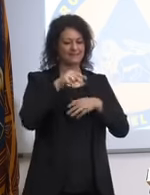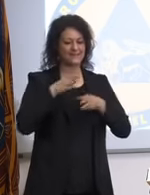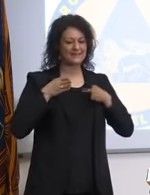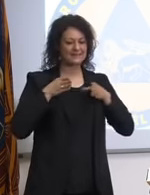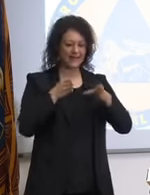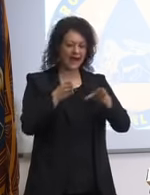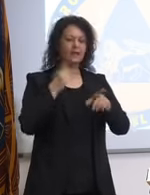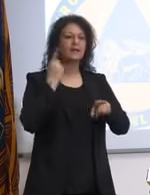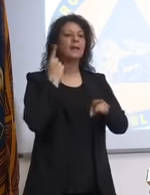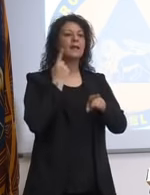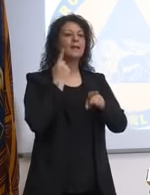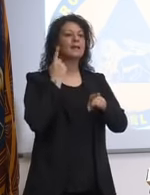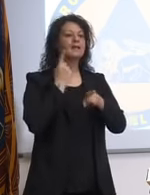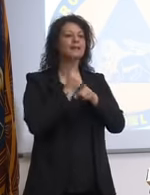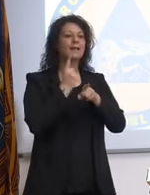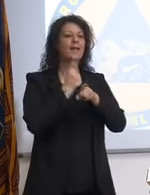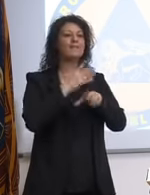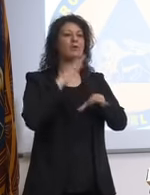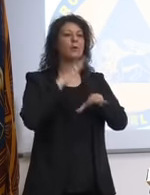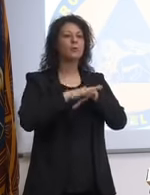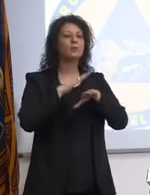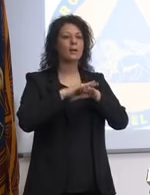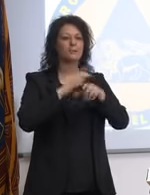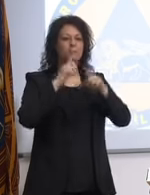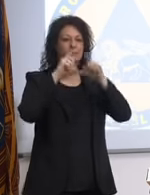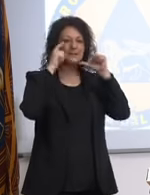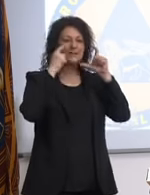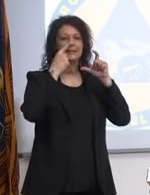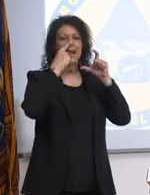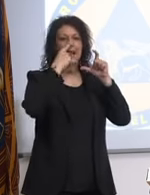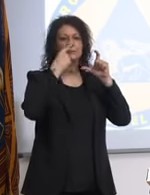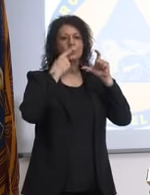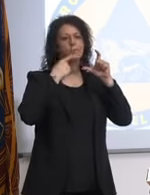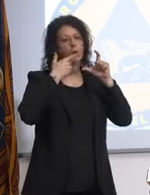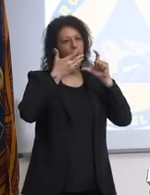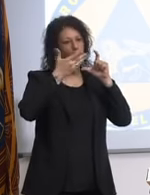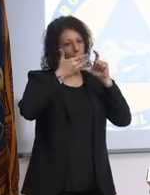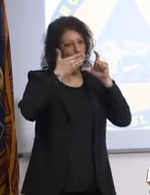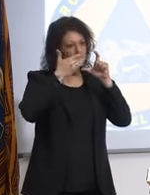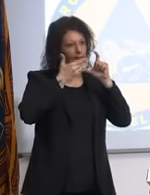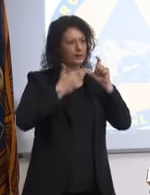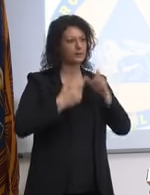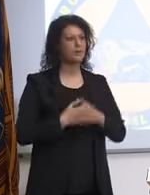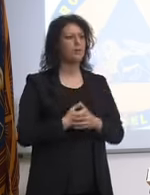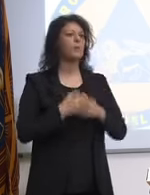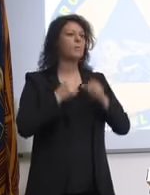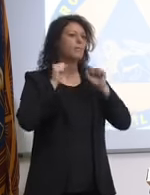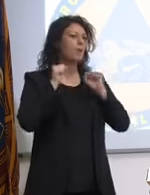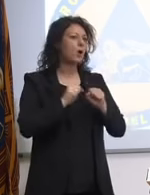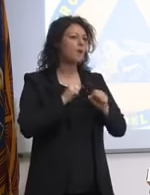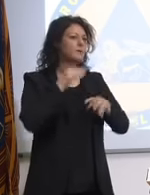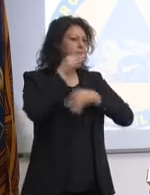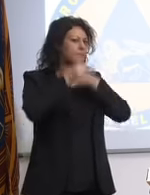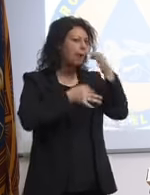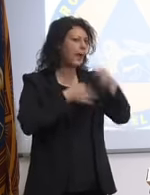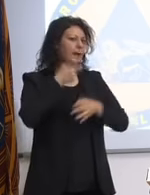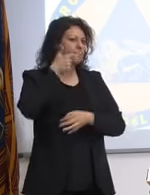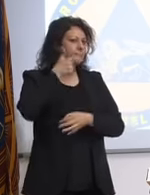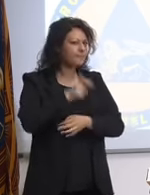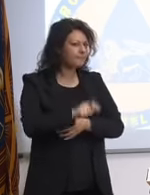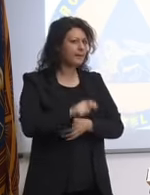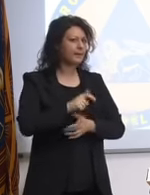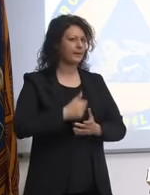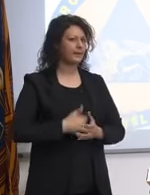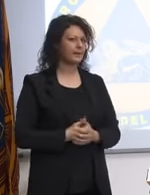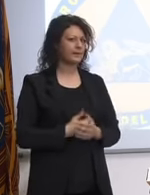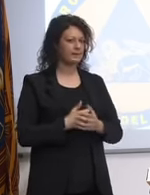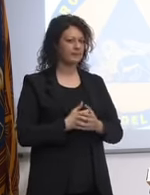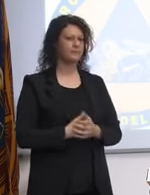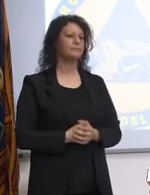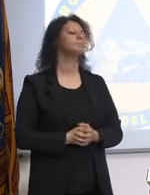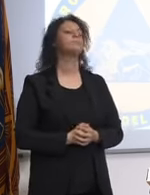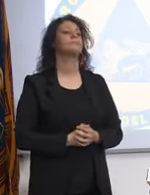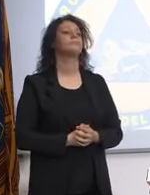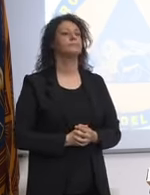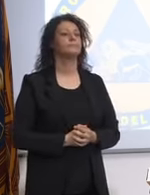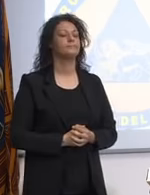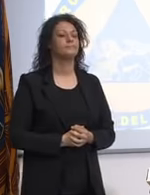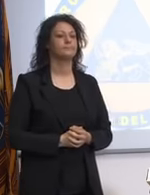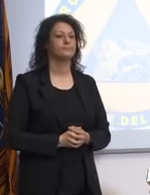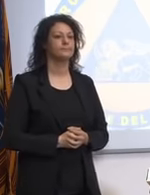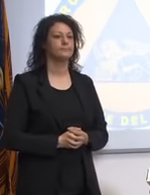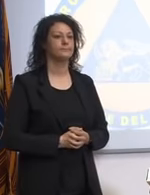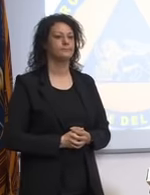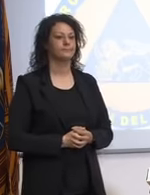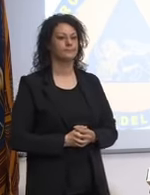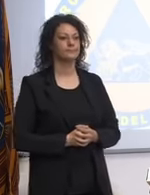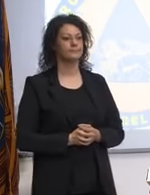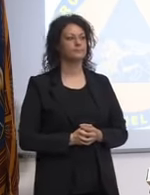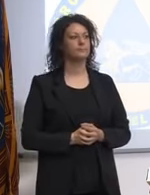sempre sul naso e sulla bocca contemporaneamente, spiegando anche perché. Grazie. Sì, ma poi